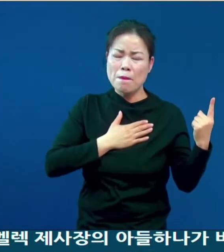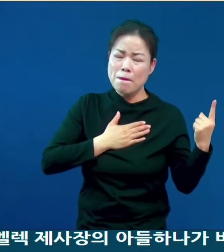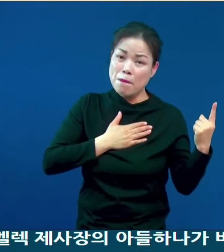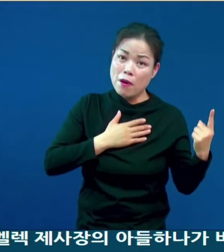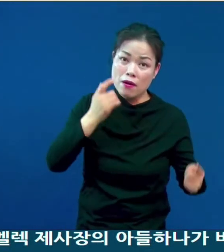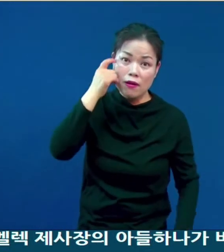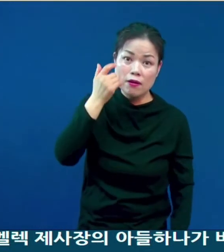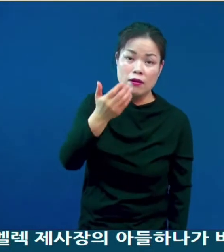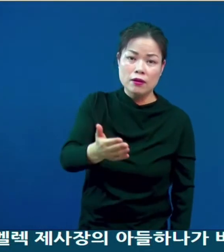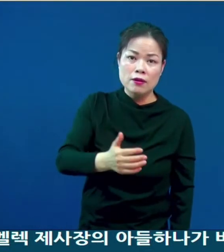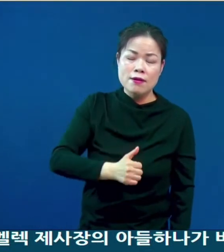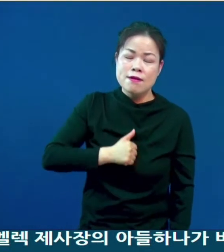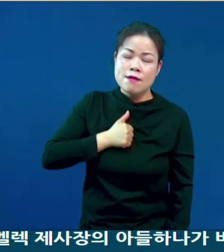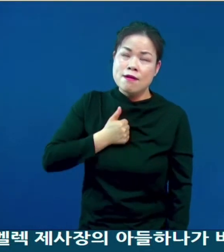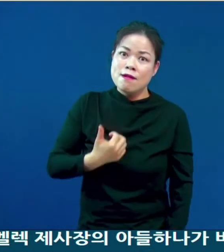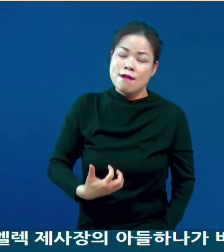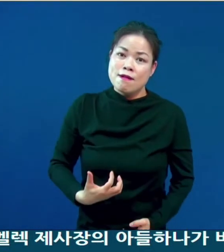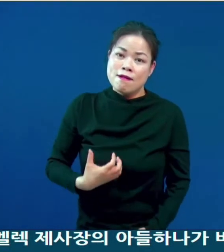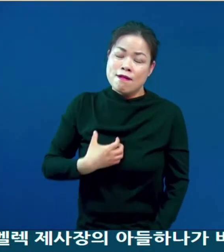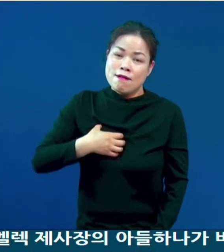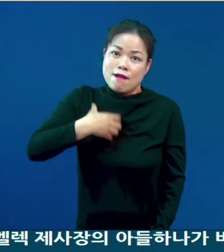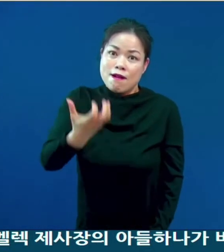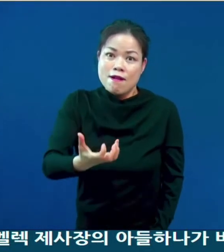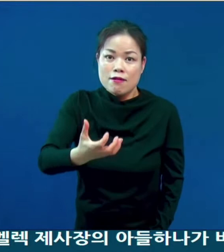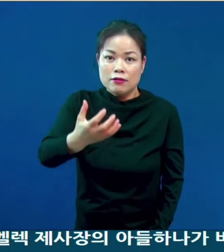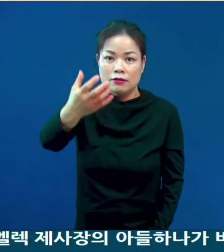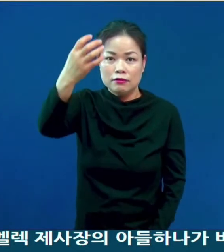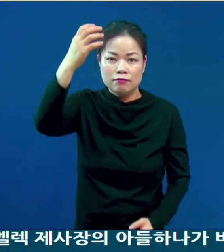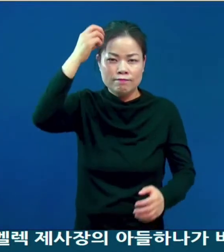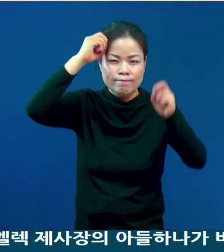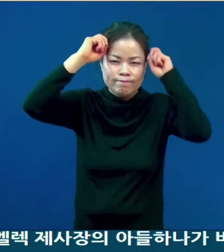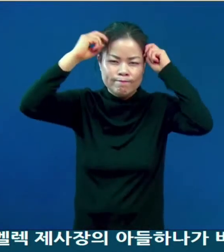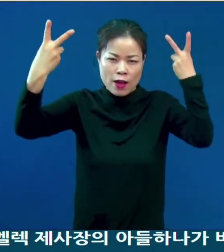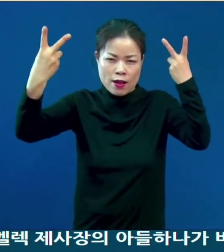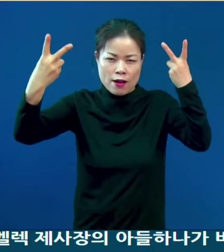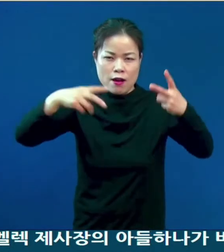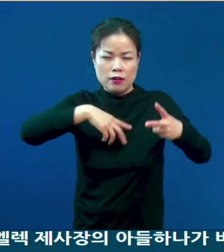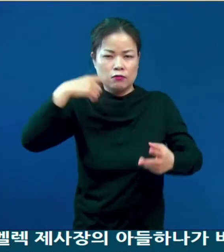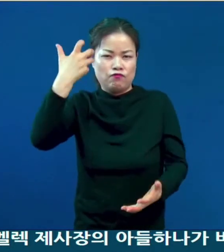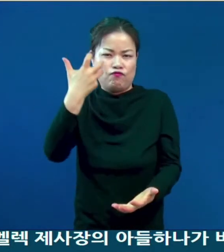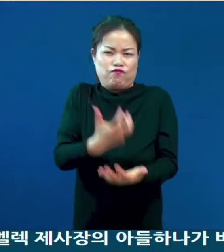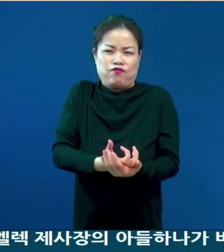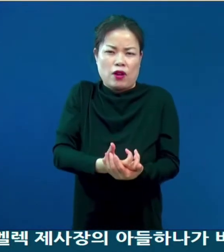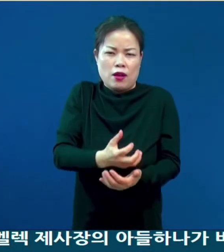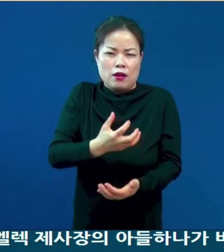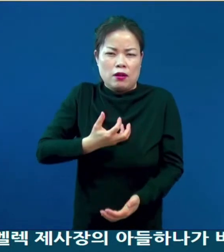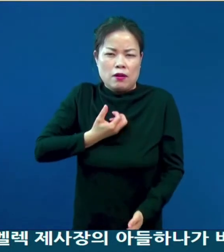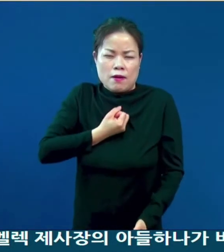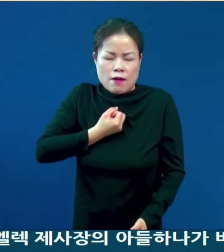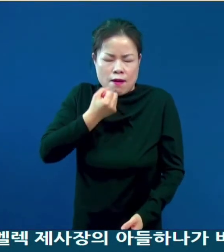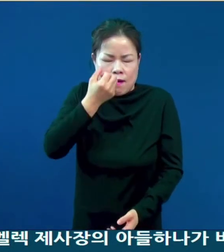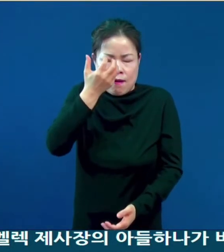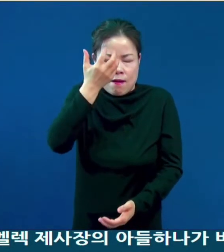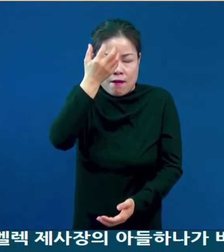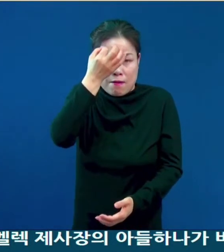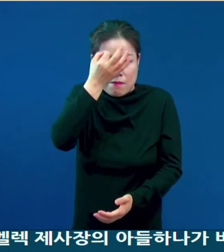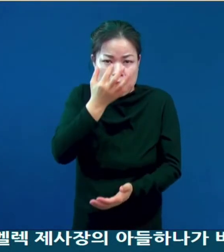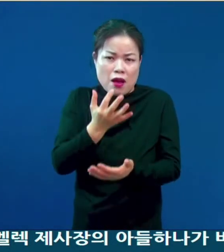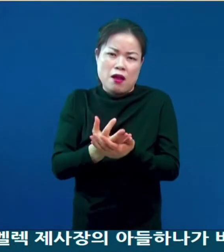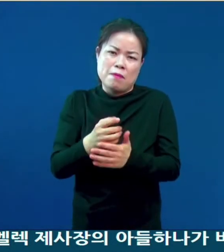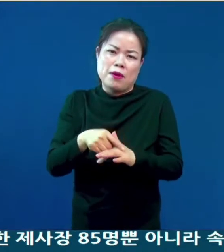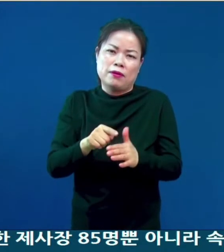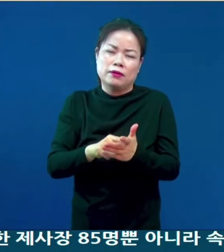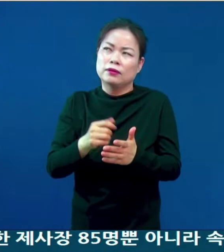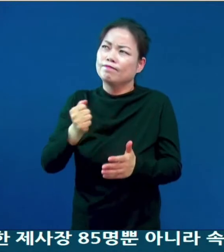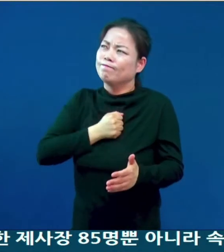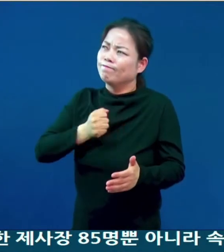들었을까요? 분노와 충격과 죄책감과 미안함과 또 하나님을 향한 어떤